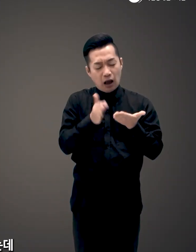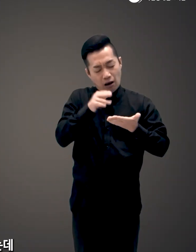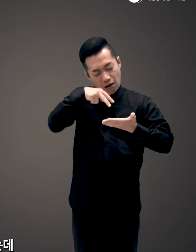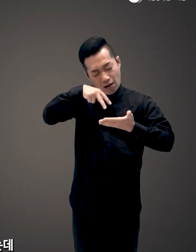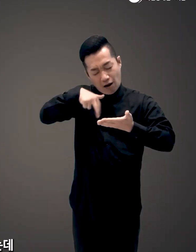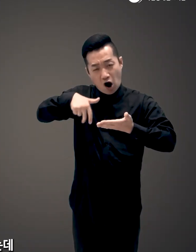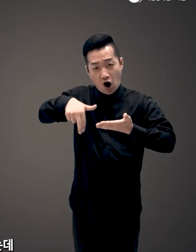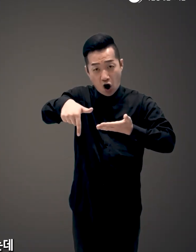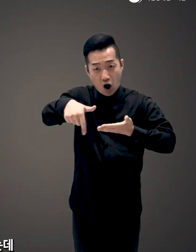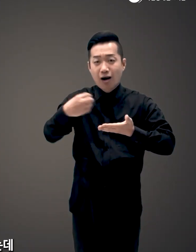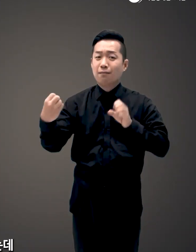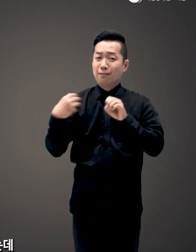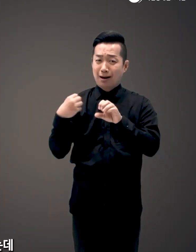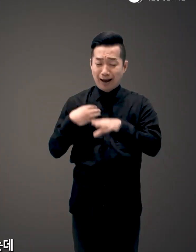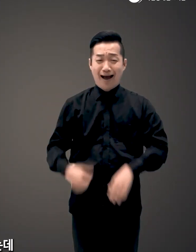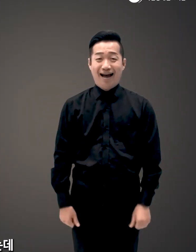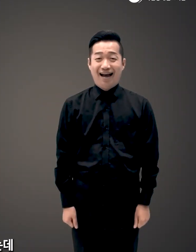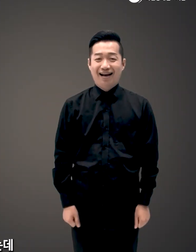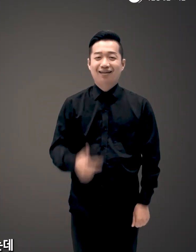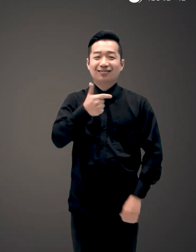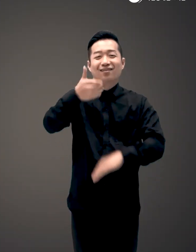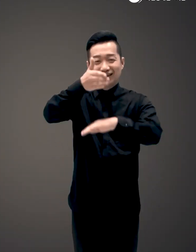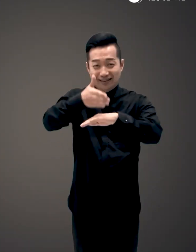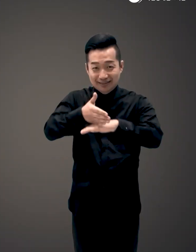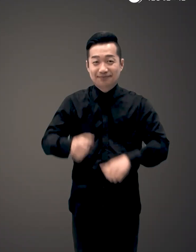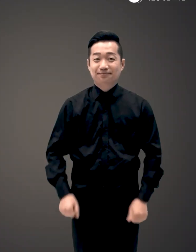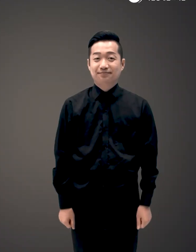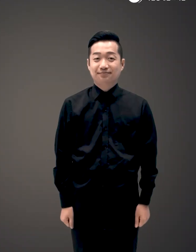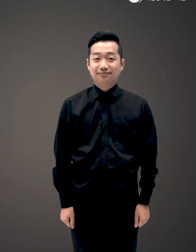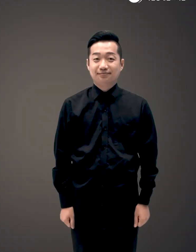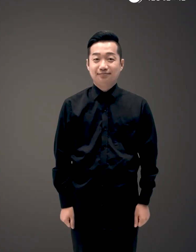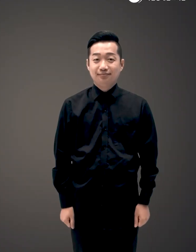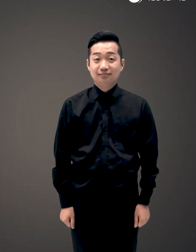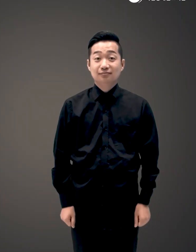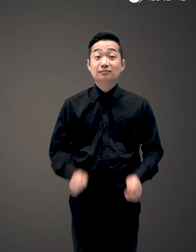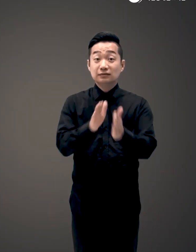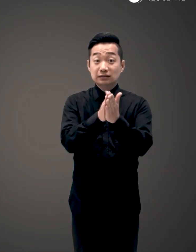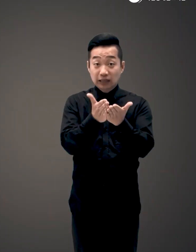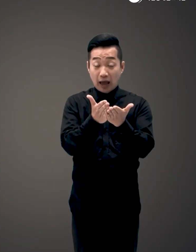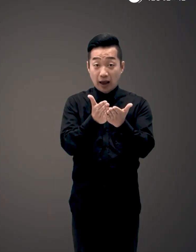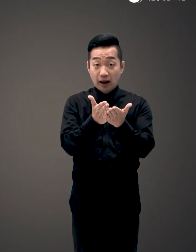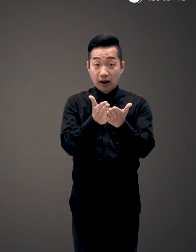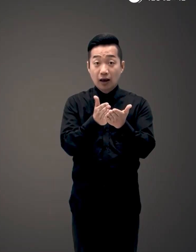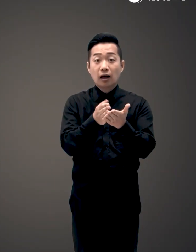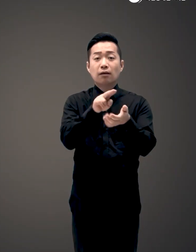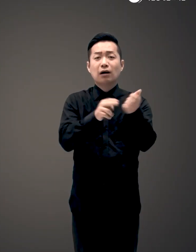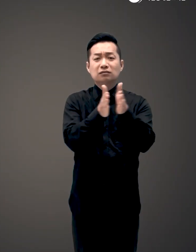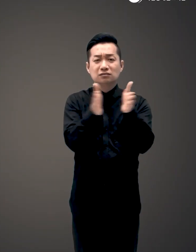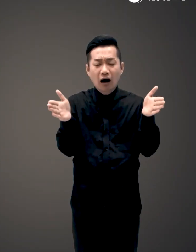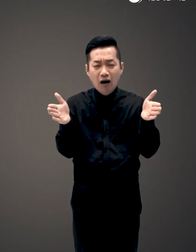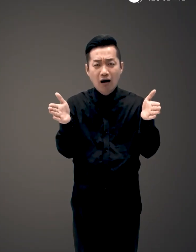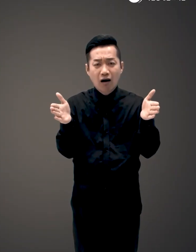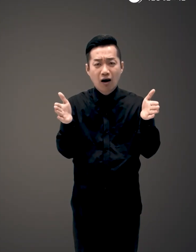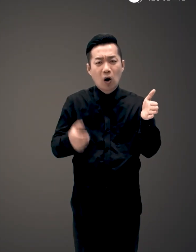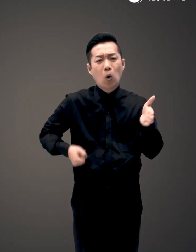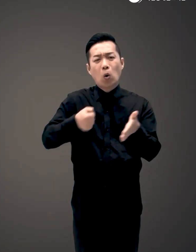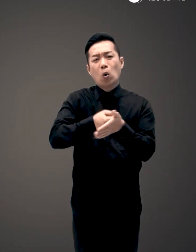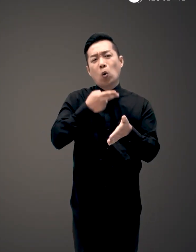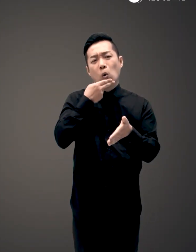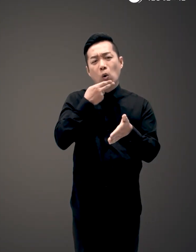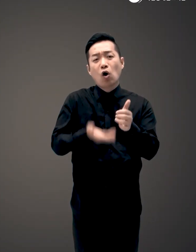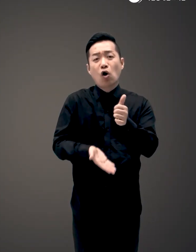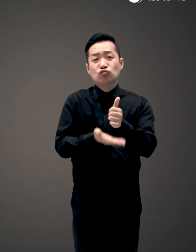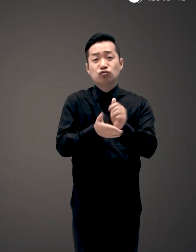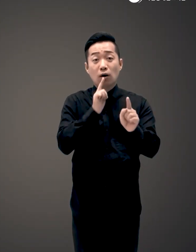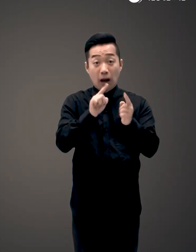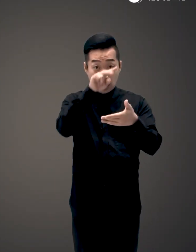책 읽었다고 그렇게 얘기해 주셨는데 너무 감사드립니다. 책을 막상 내고 용기가 없었는데 이 추천사를